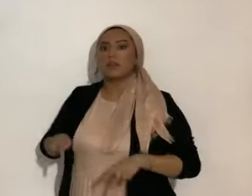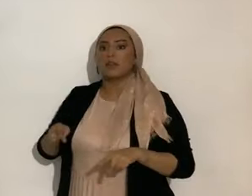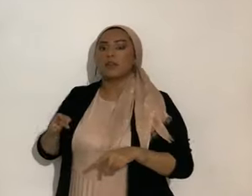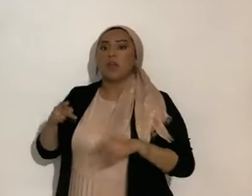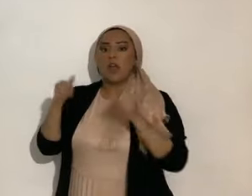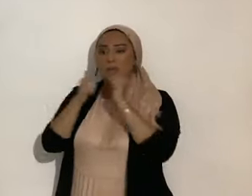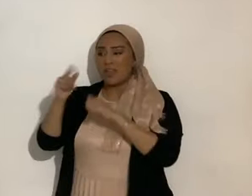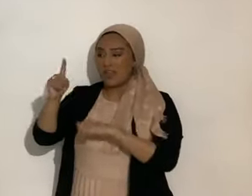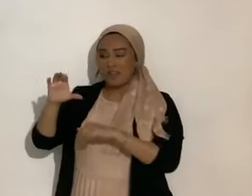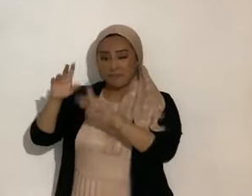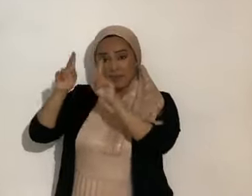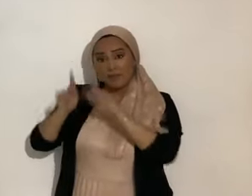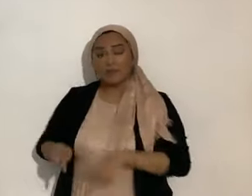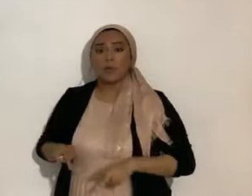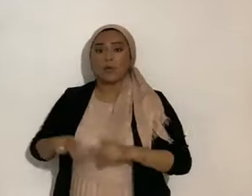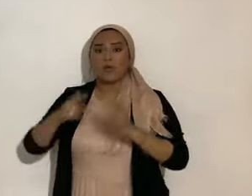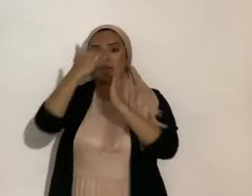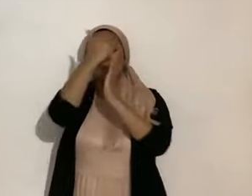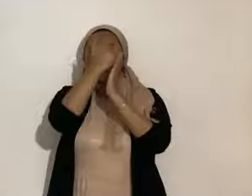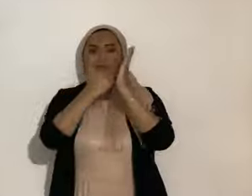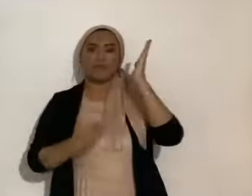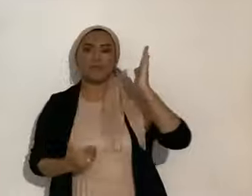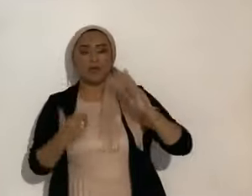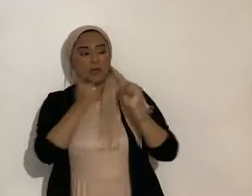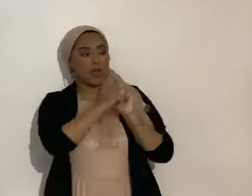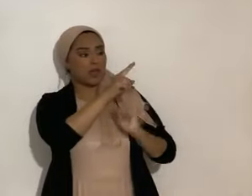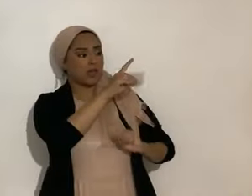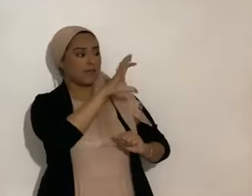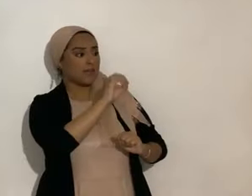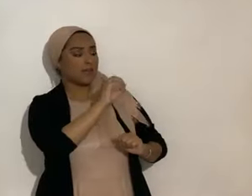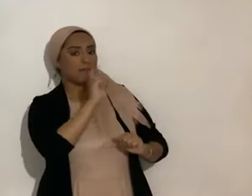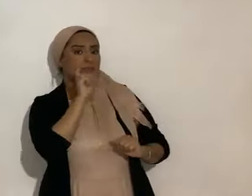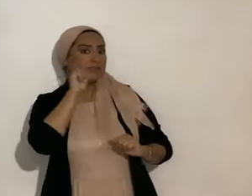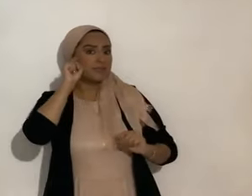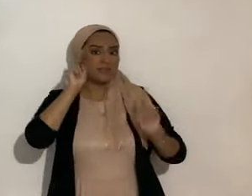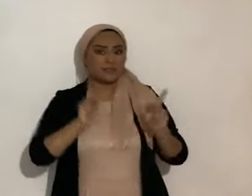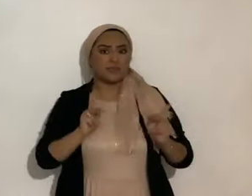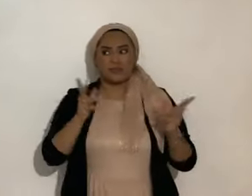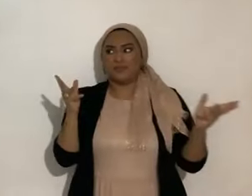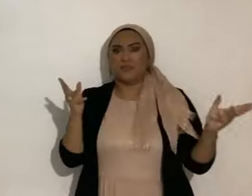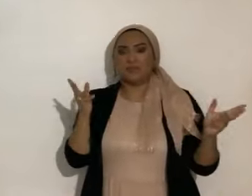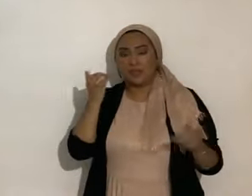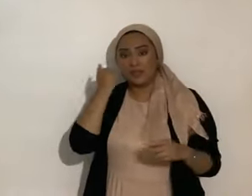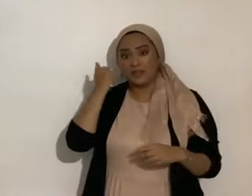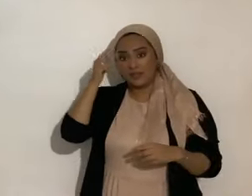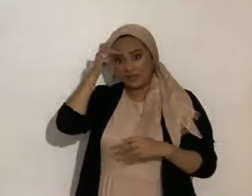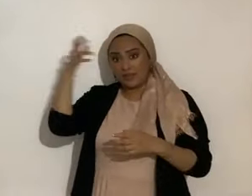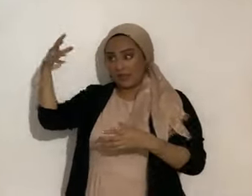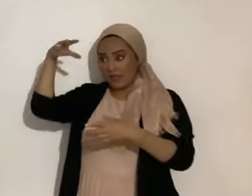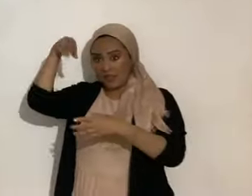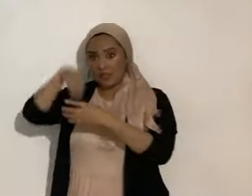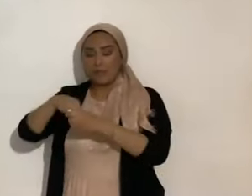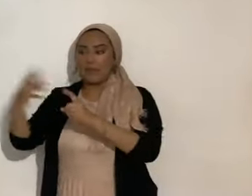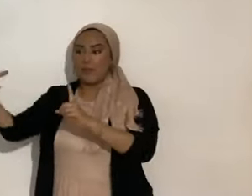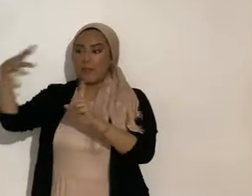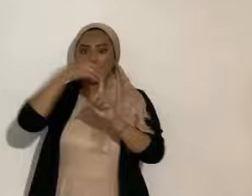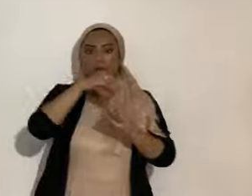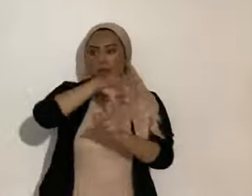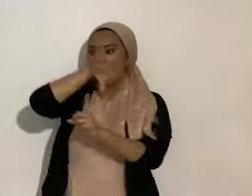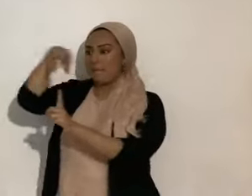100 personas, con 150 personas he tenido relaciones. ¿Se imaginan? Si los demonios entran y van de un cuerpo a